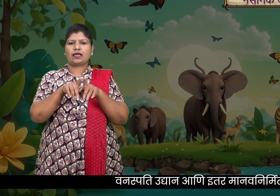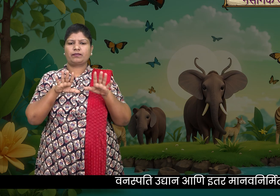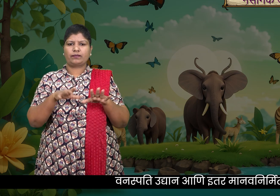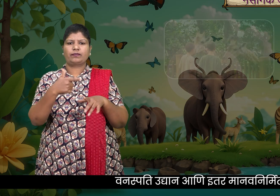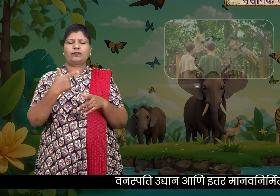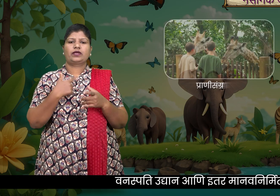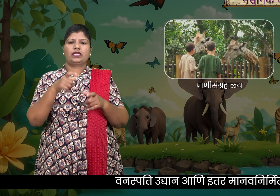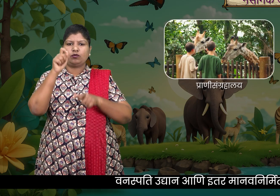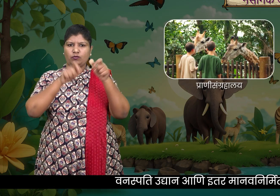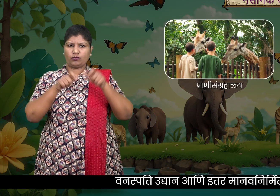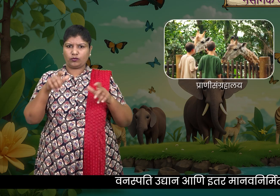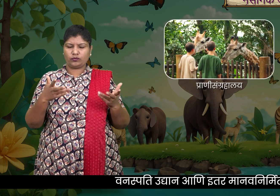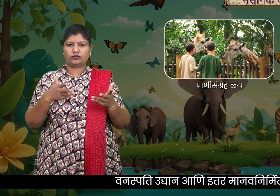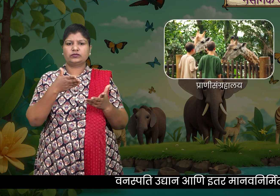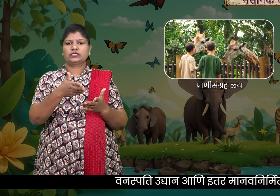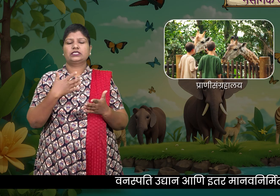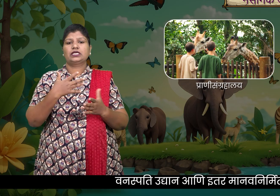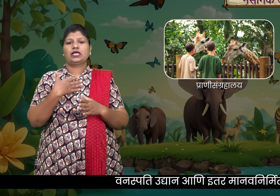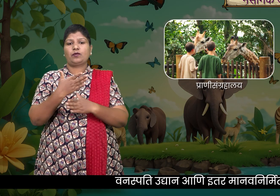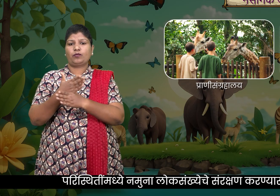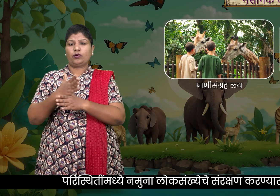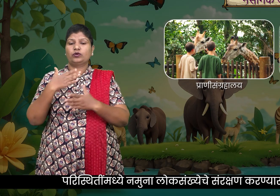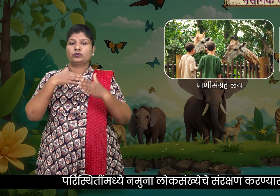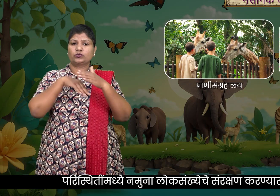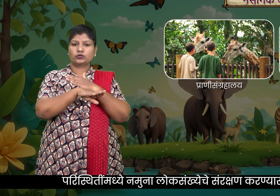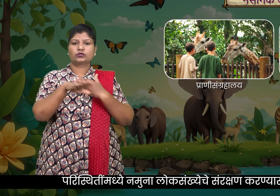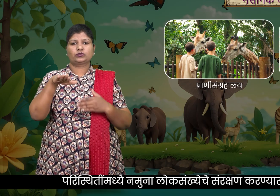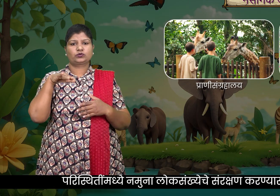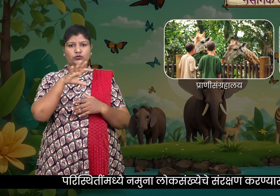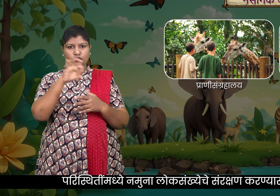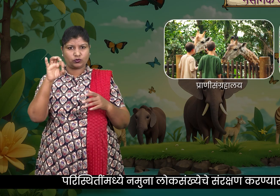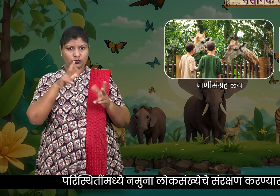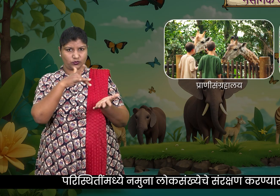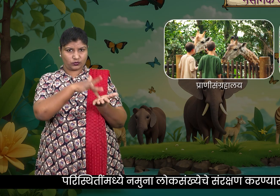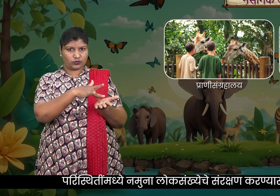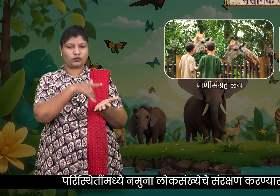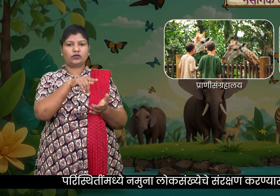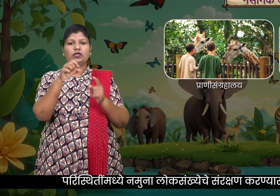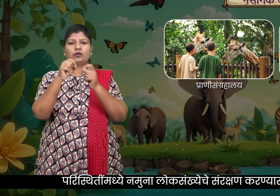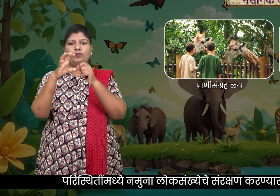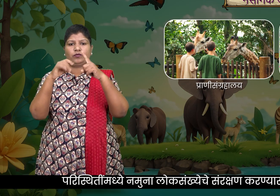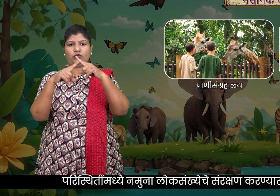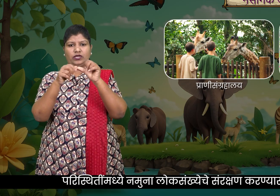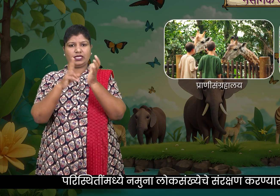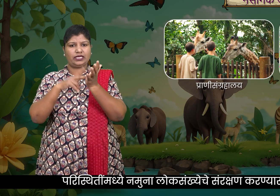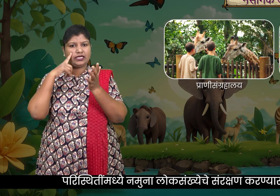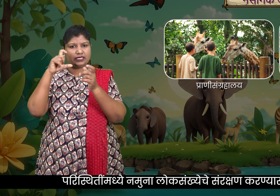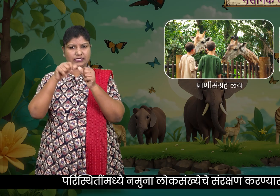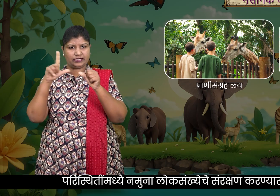वनस्पती उद्यान आणि इतर मानवनिर्मित परिस्थितींमध्ये नमुना लोकसंख्येचे संरक्षण करण्यासाठी